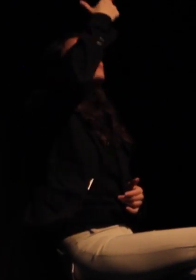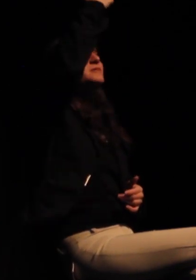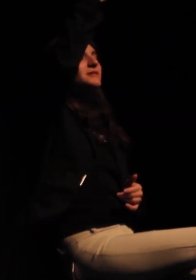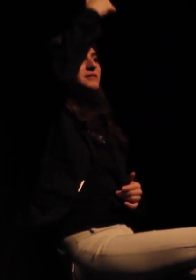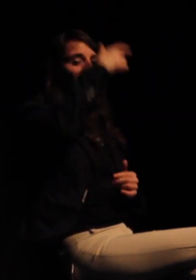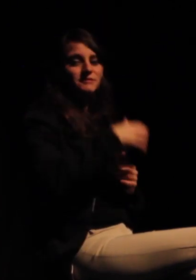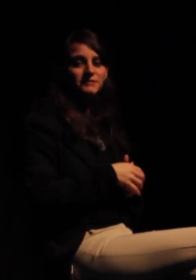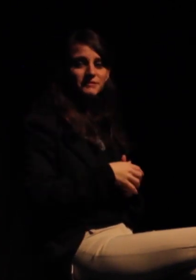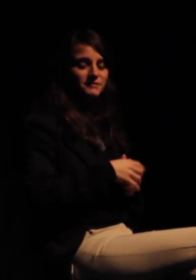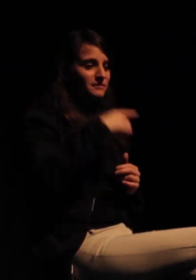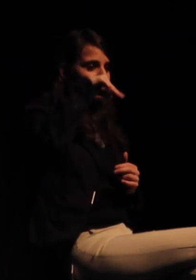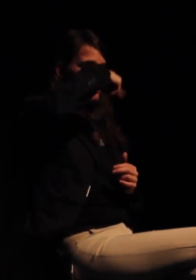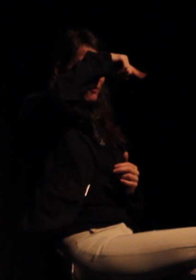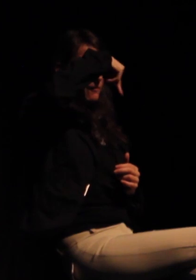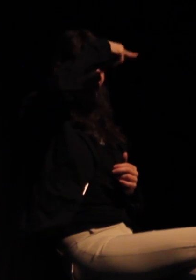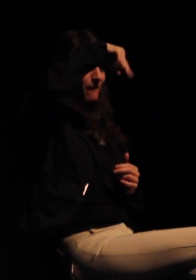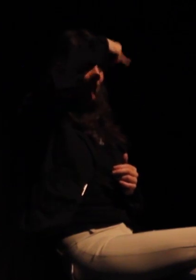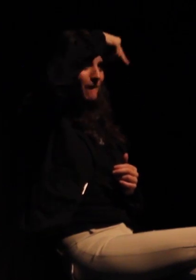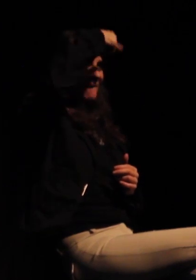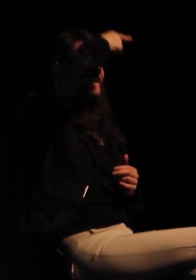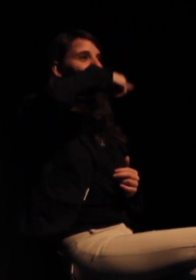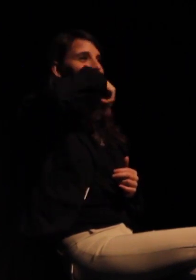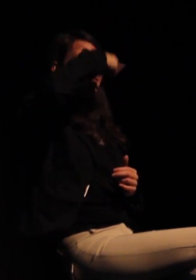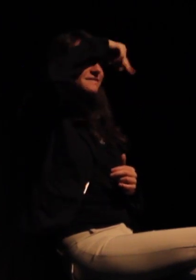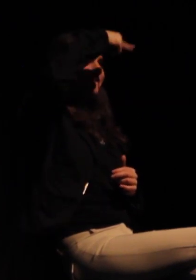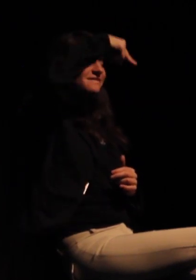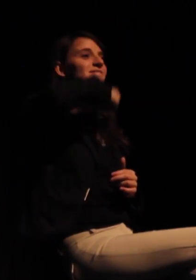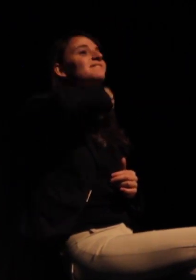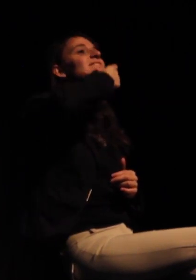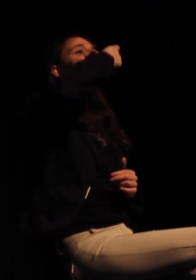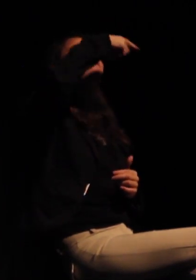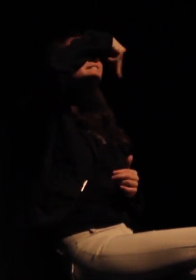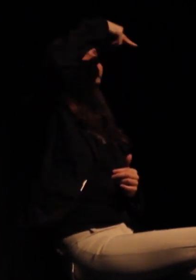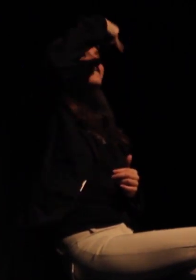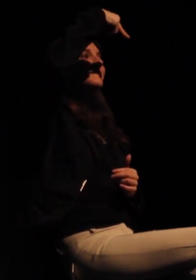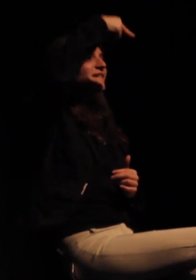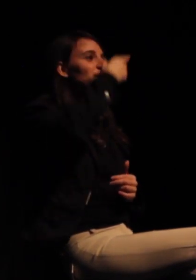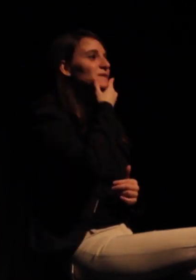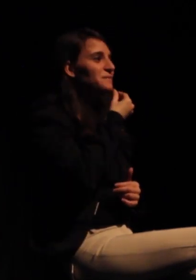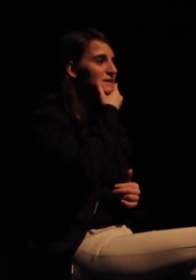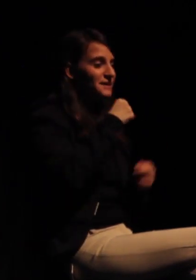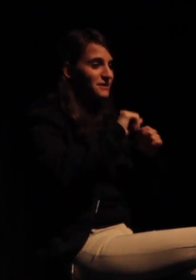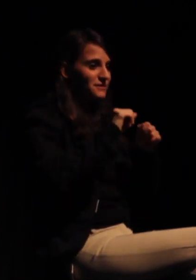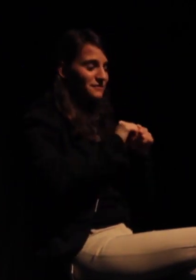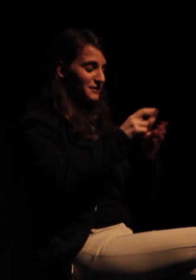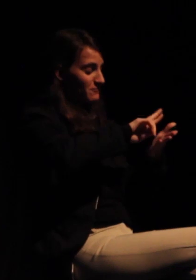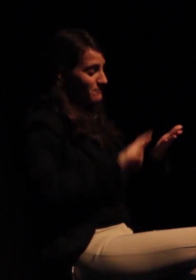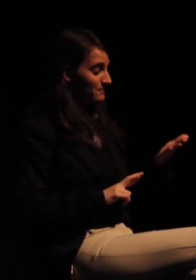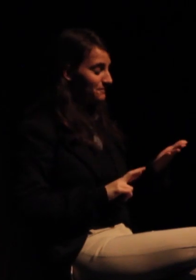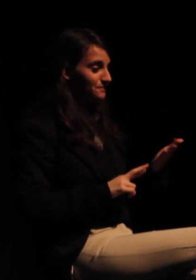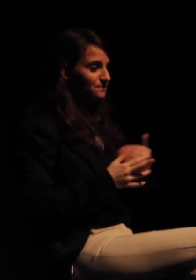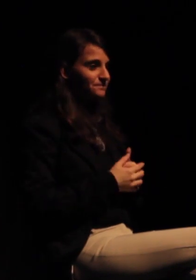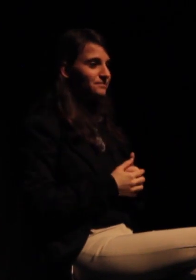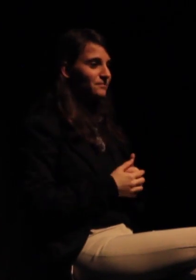que o pescoço enrolava nos fios do poste. E o menino fez uma redação,